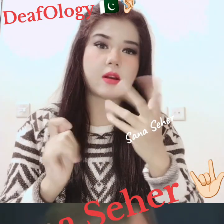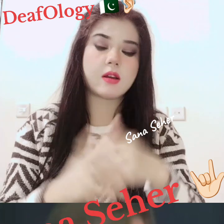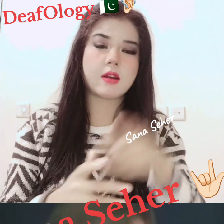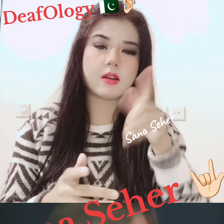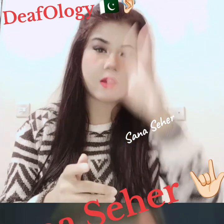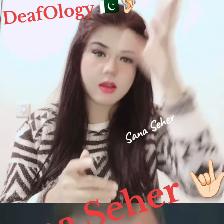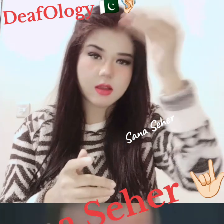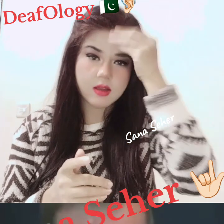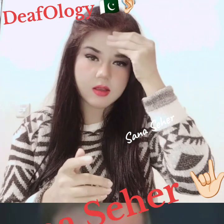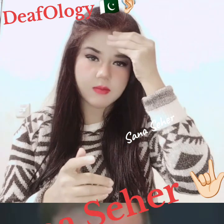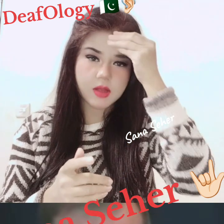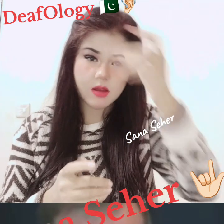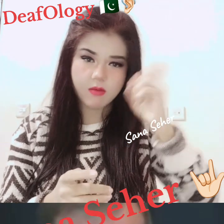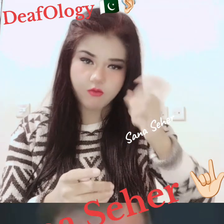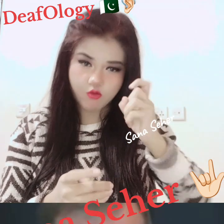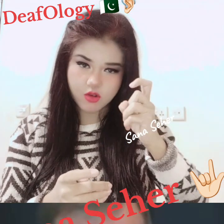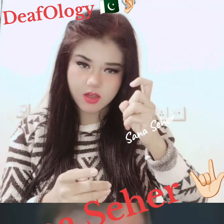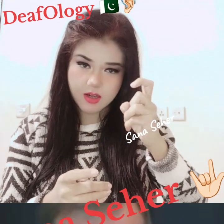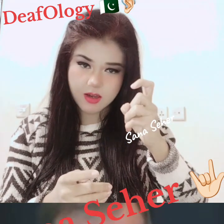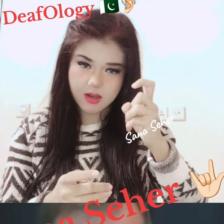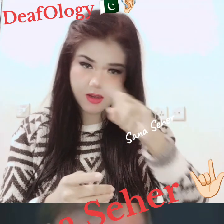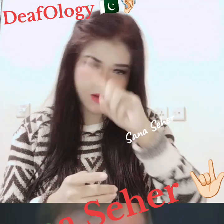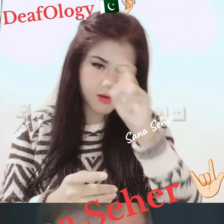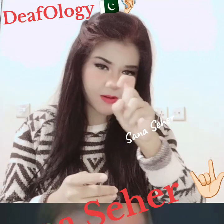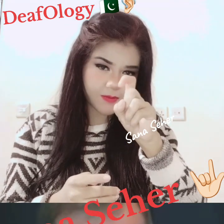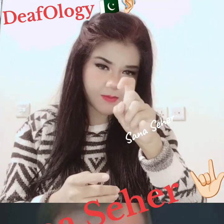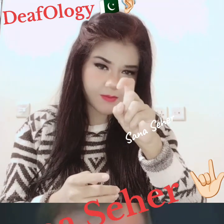یہ کیا ذمہ داری بھی فوج کی ہے؟